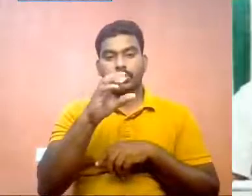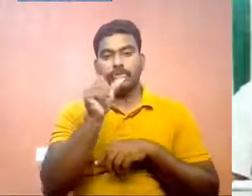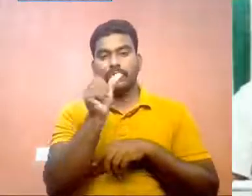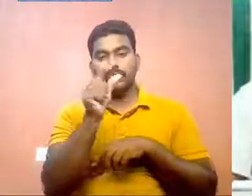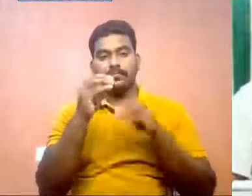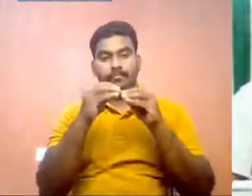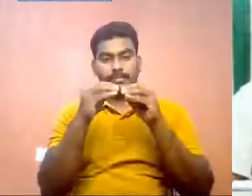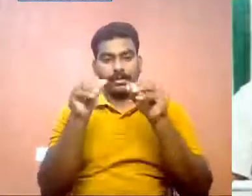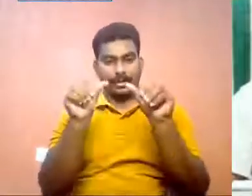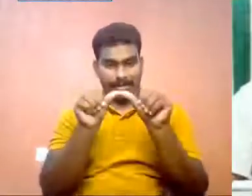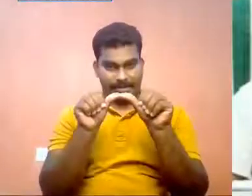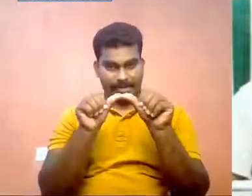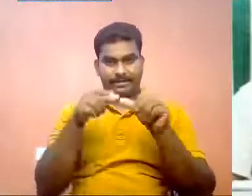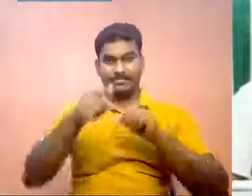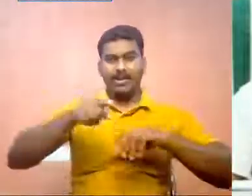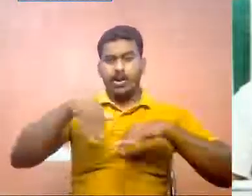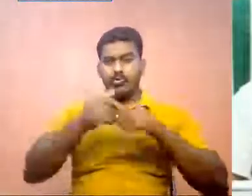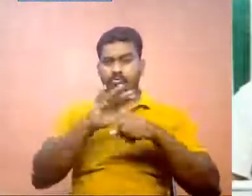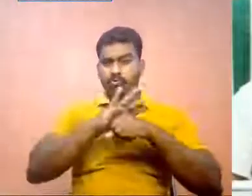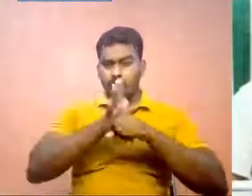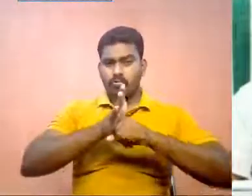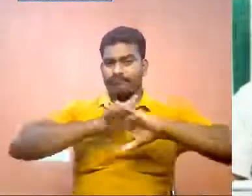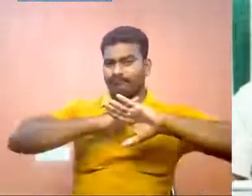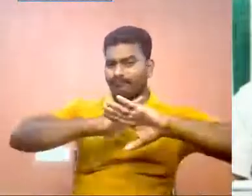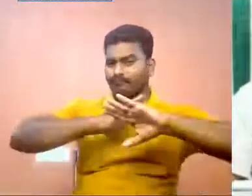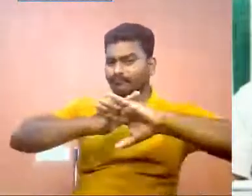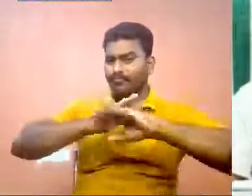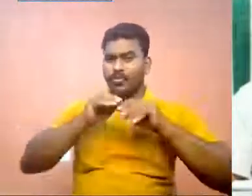എല്ലാ സാധ്യതകളും തേടുകയും ചെയ്യും.